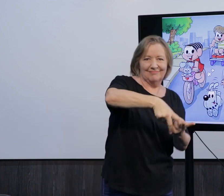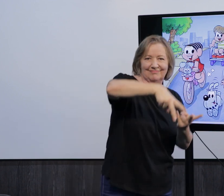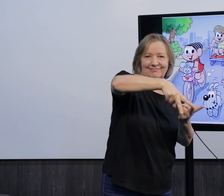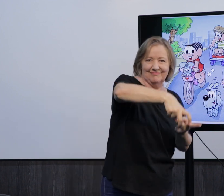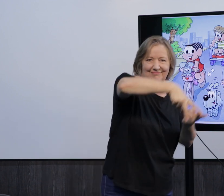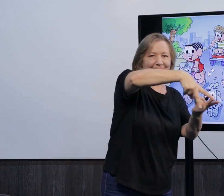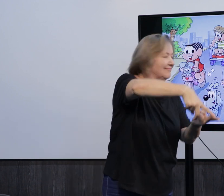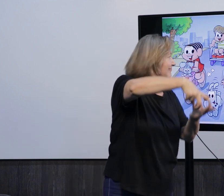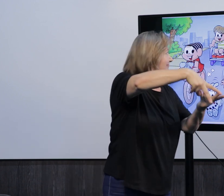patinete,